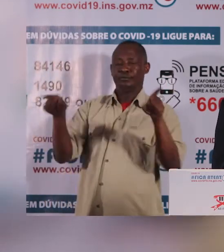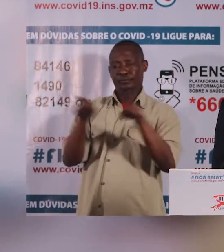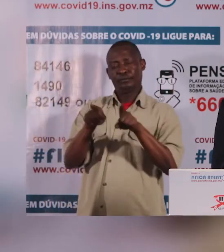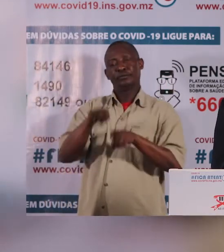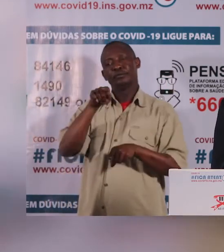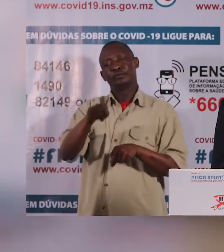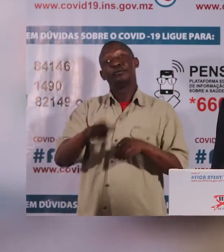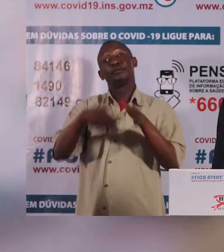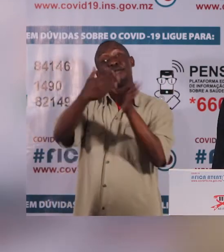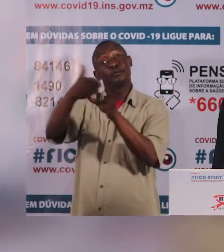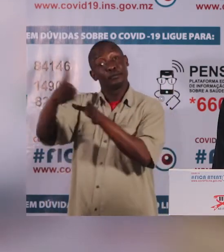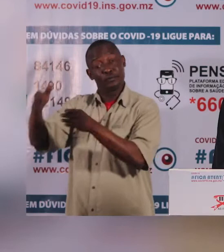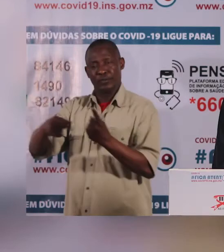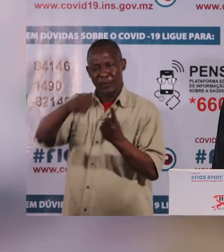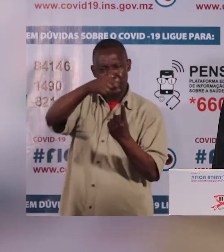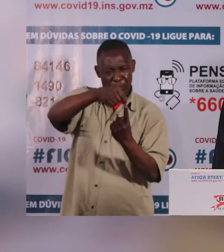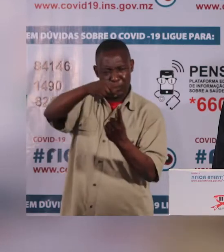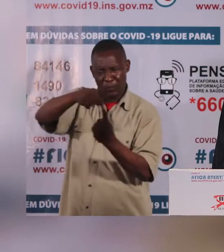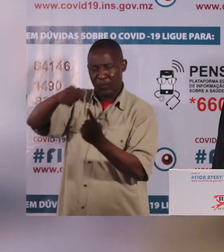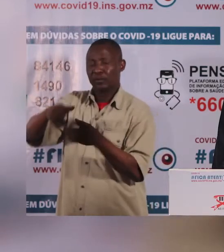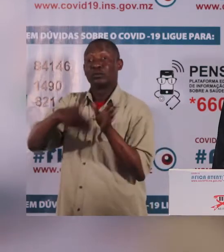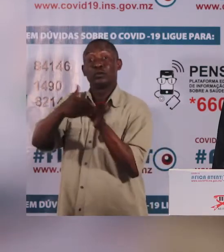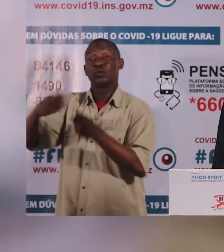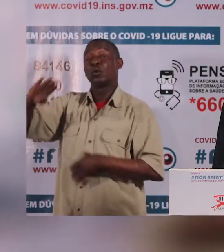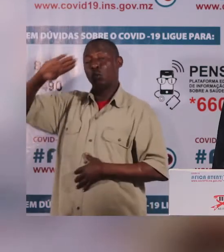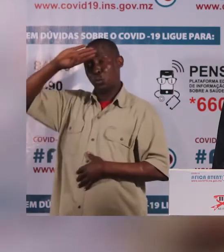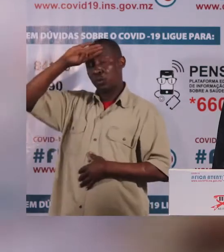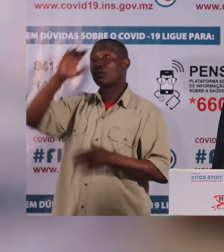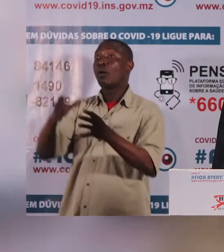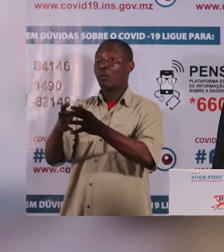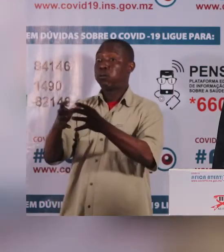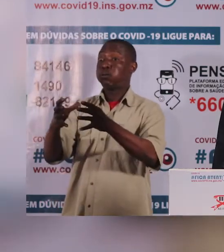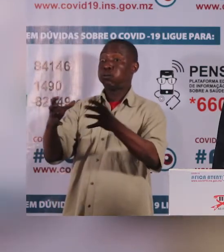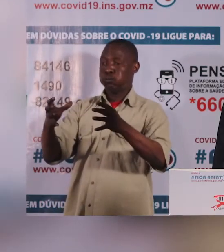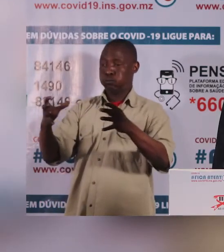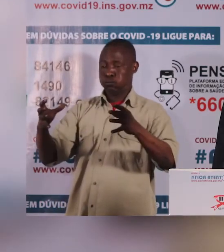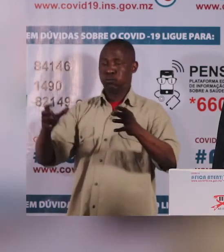positivos entre os testes que nós fazemos. O próximo, por favor.